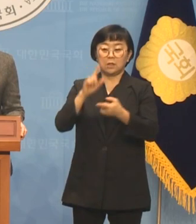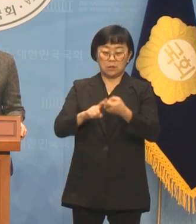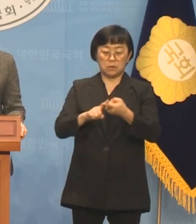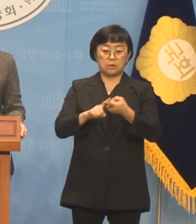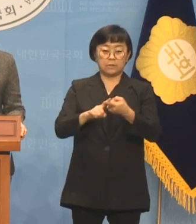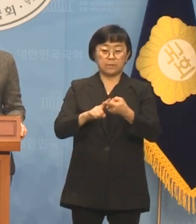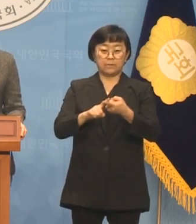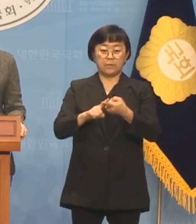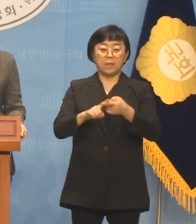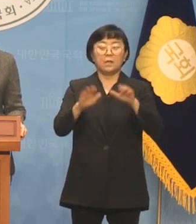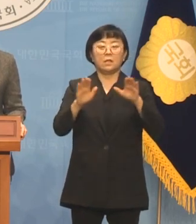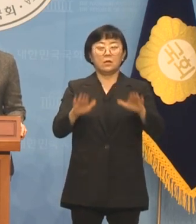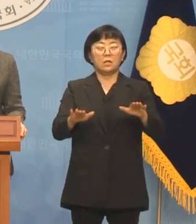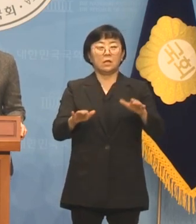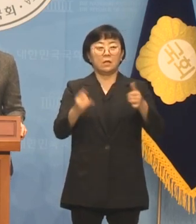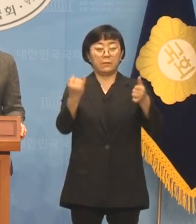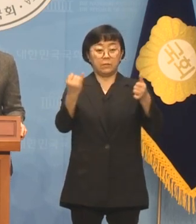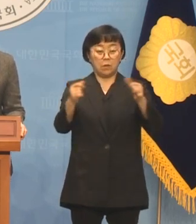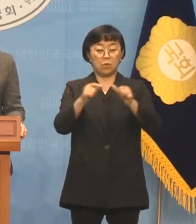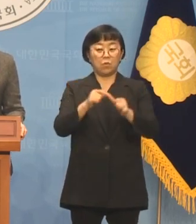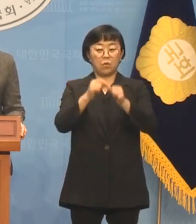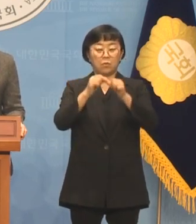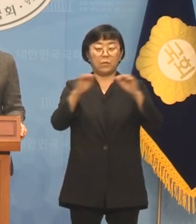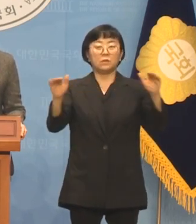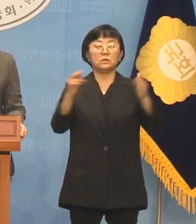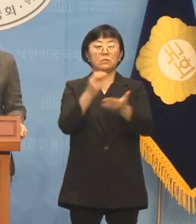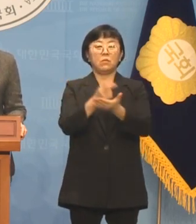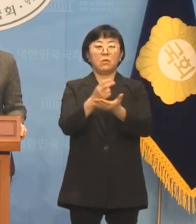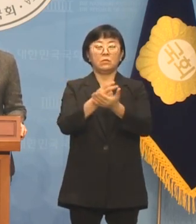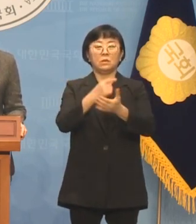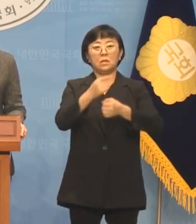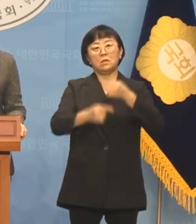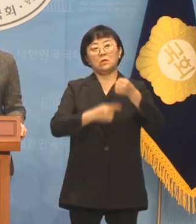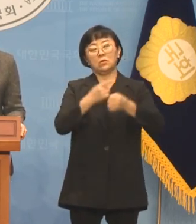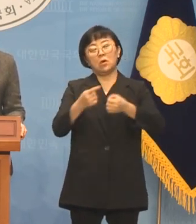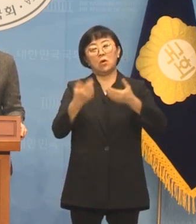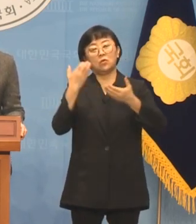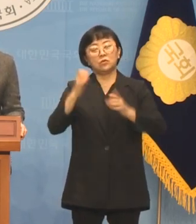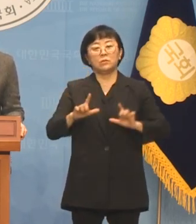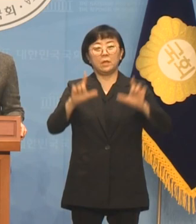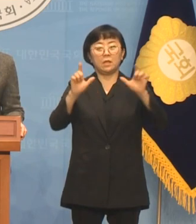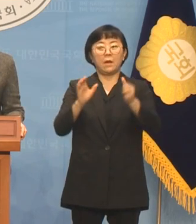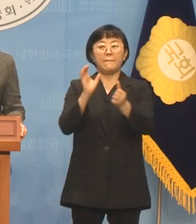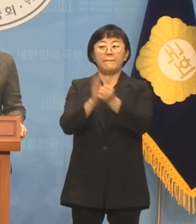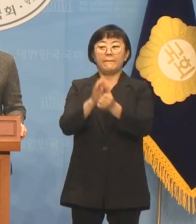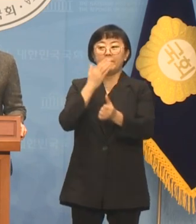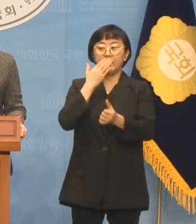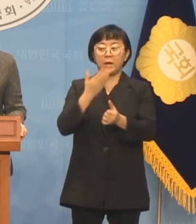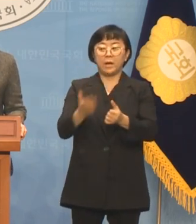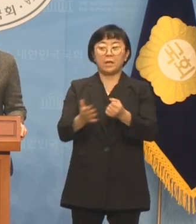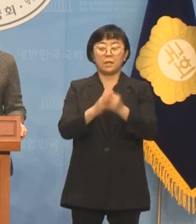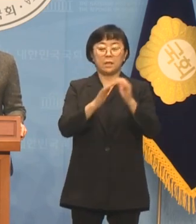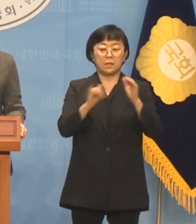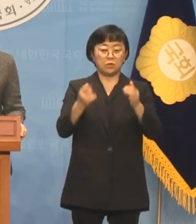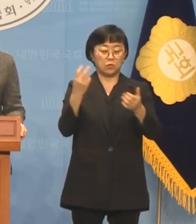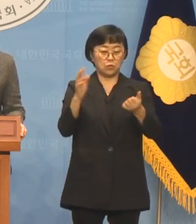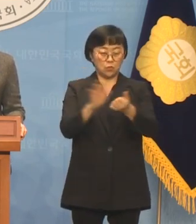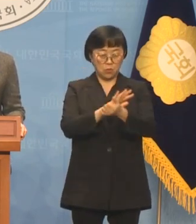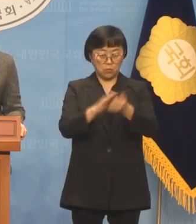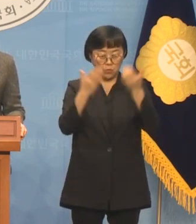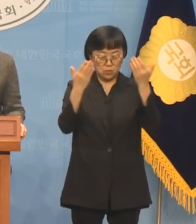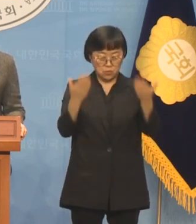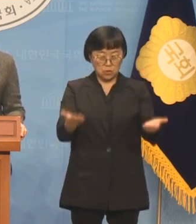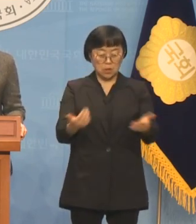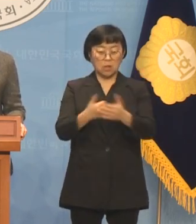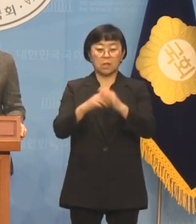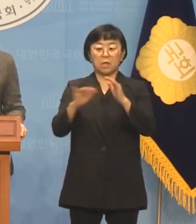감안해 현행 남녀고용평등법상 연간 90일간 부여가 가능한 가족 돌봄 휴직을